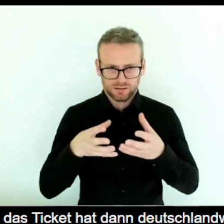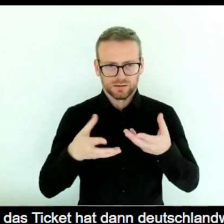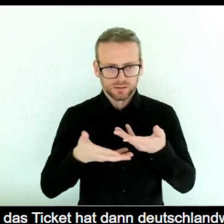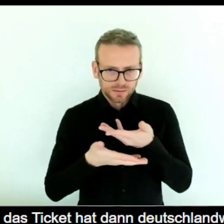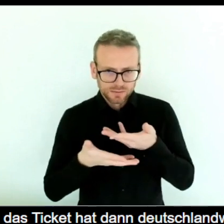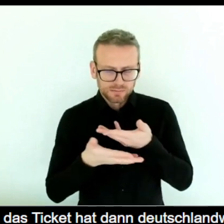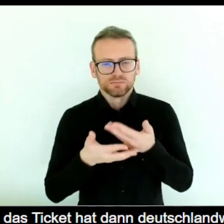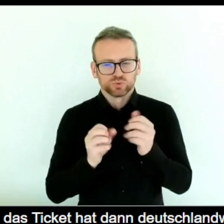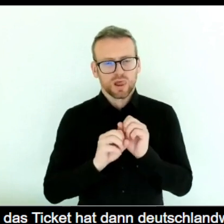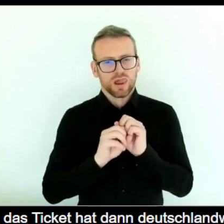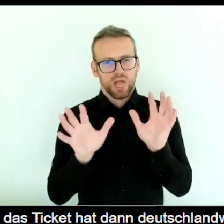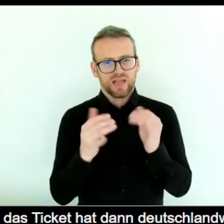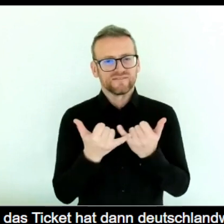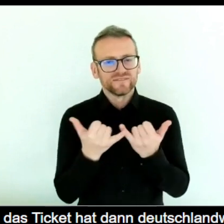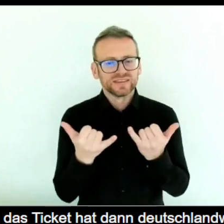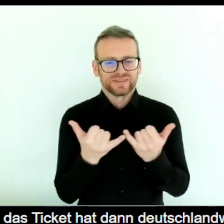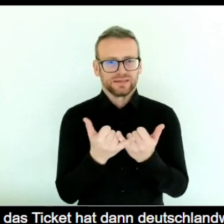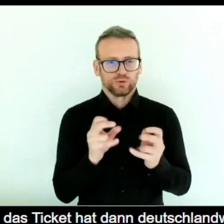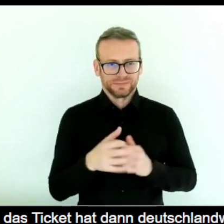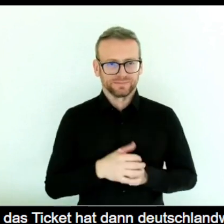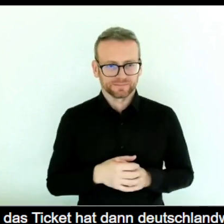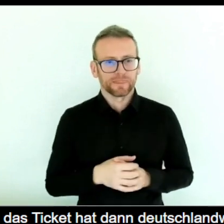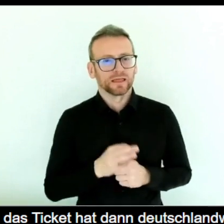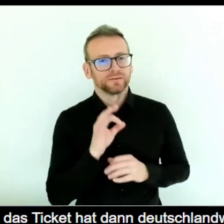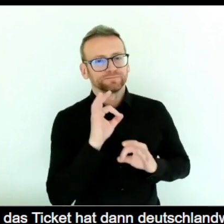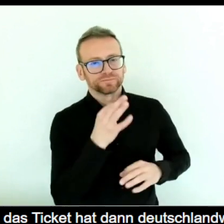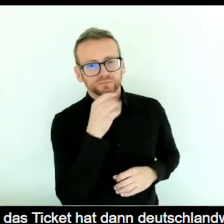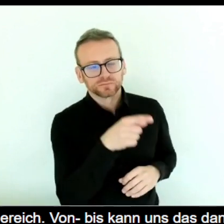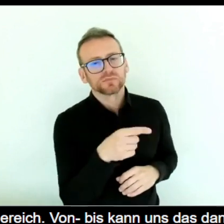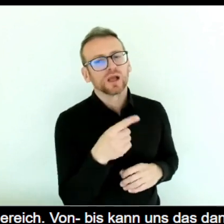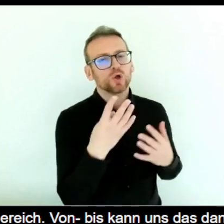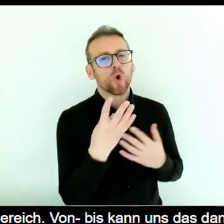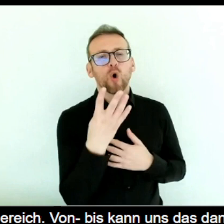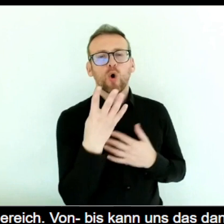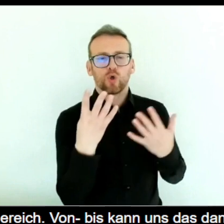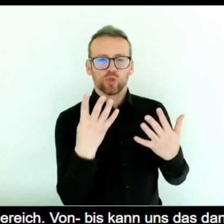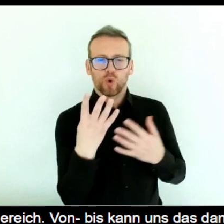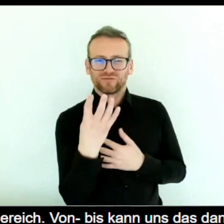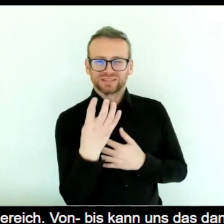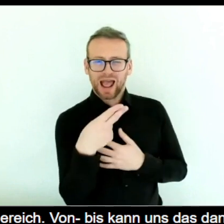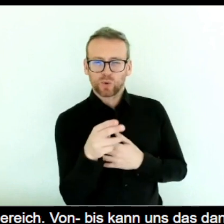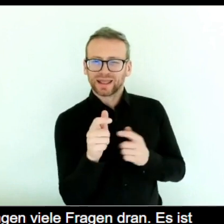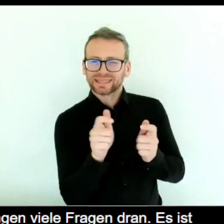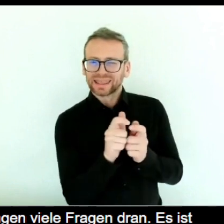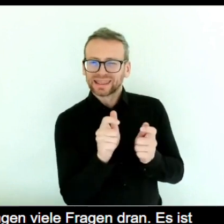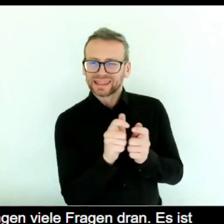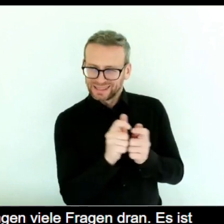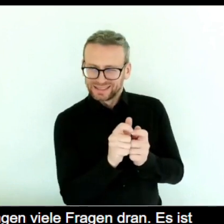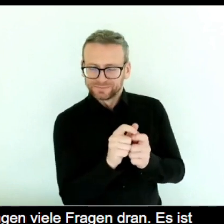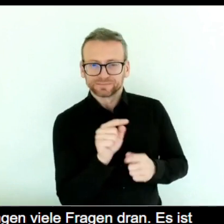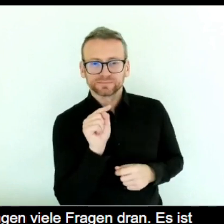reden lang genug. Ich sage mal, Sie haben die Diskussion verfolgt. Wenn es nach mir gegangen wäre, hätten wir uns in Bremerhaven schon verständigt.